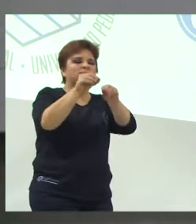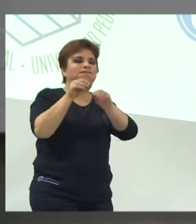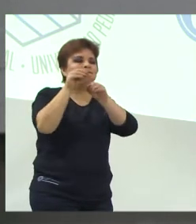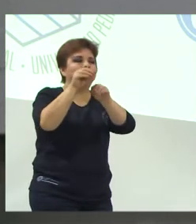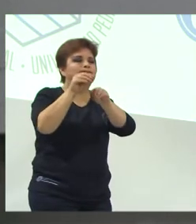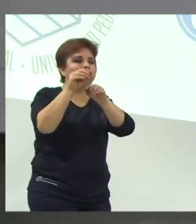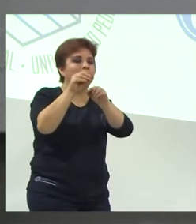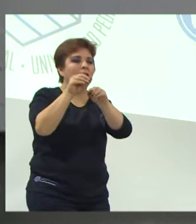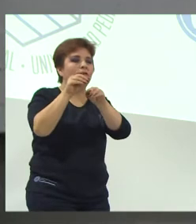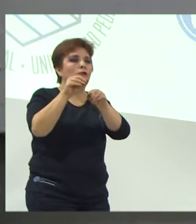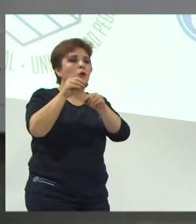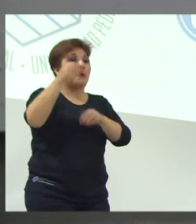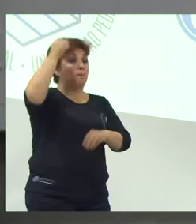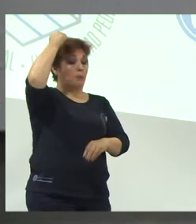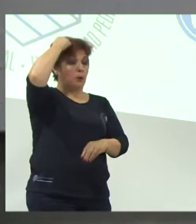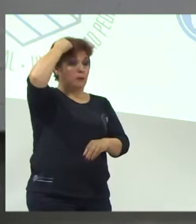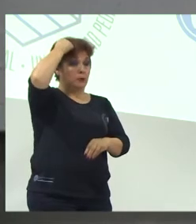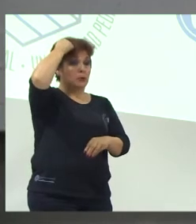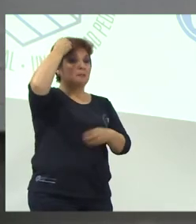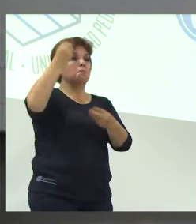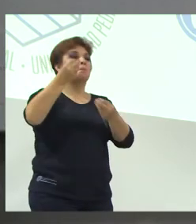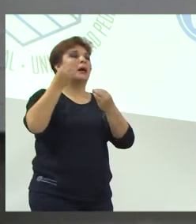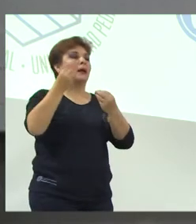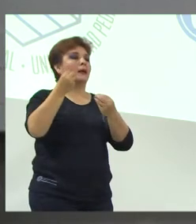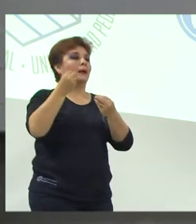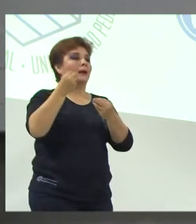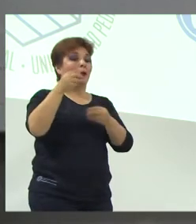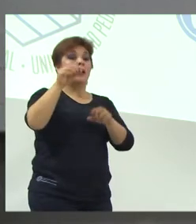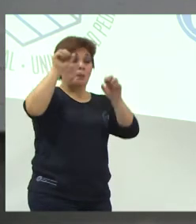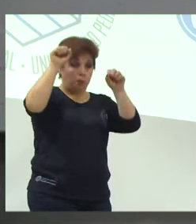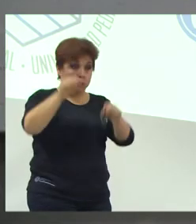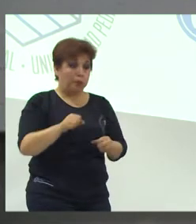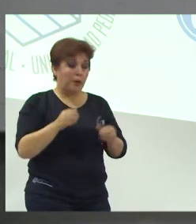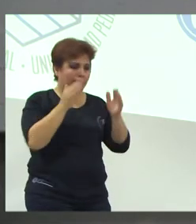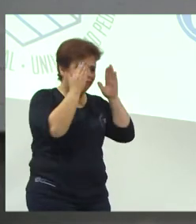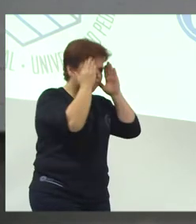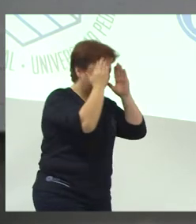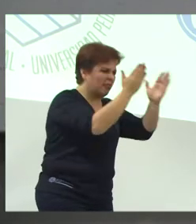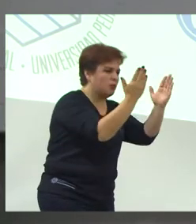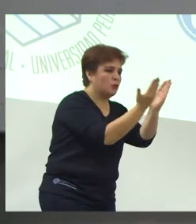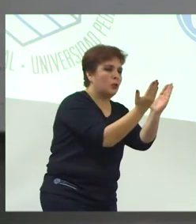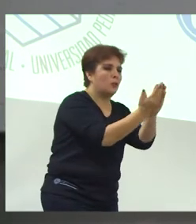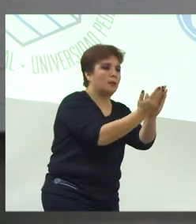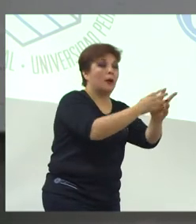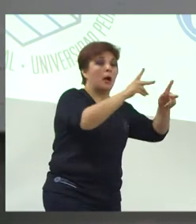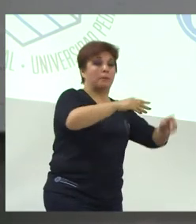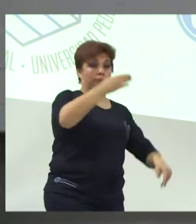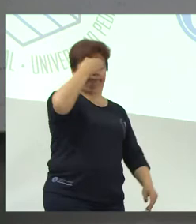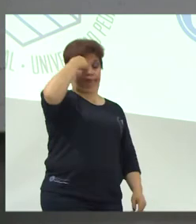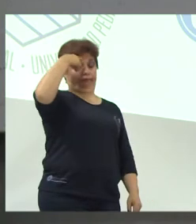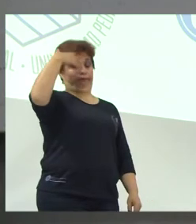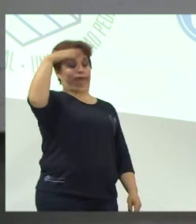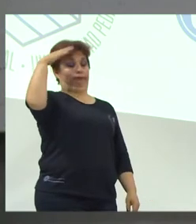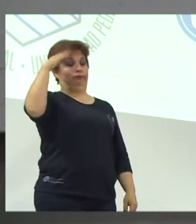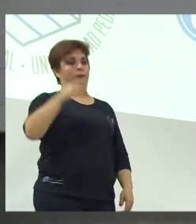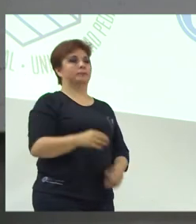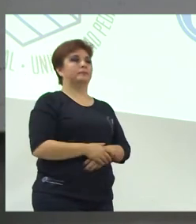con discapacidad y talentos excepcionales en el marco de la inclusión educativa